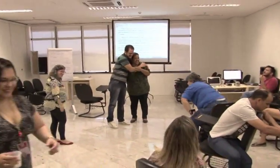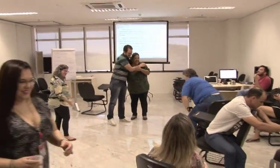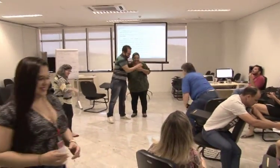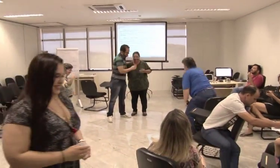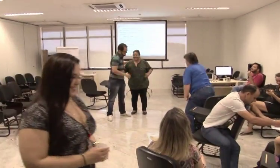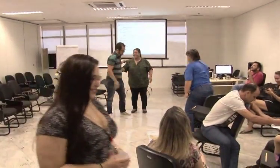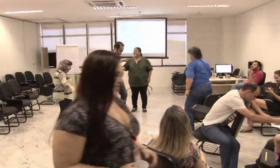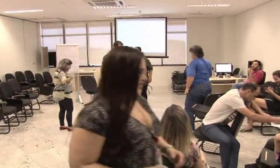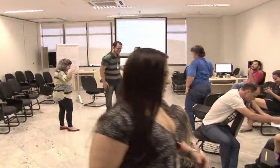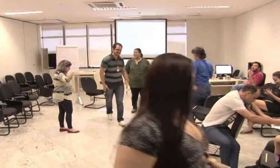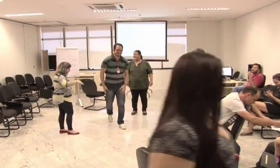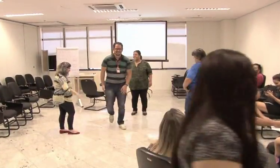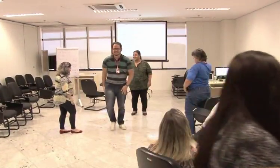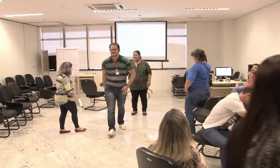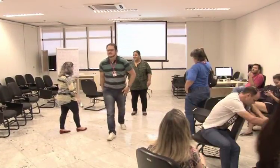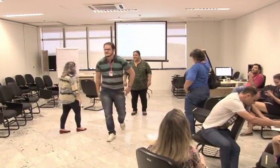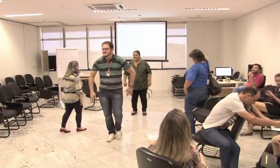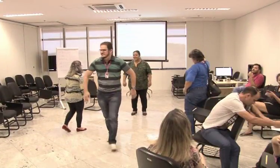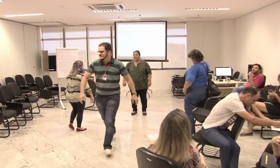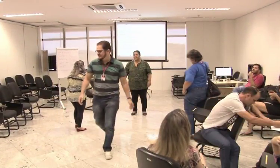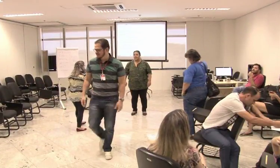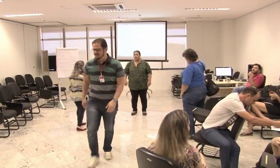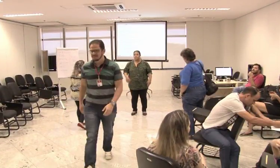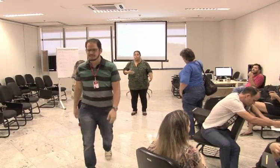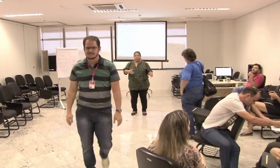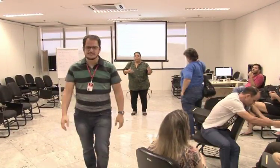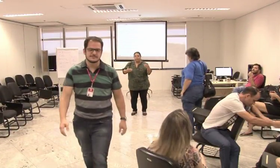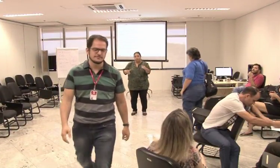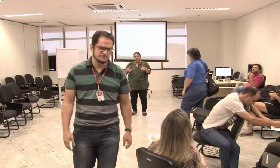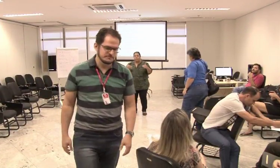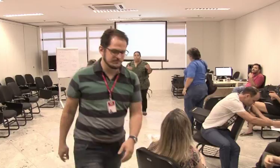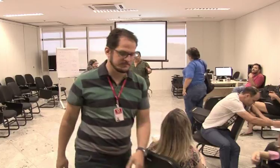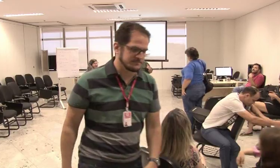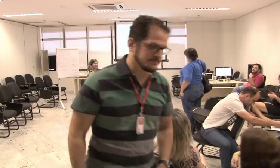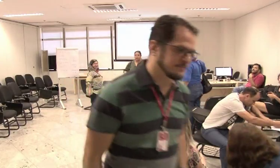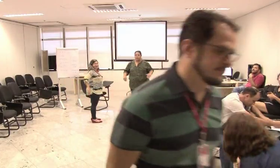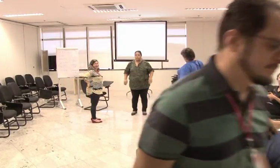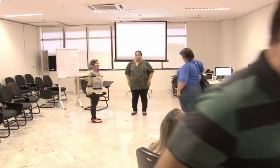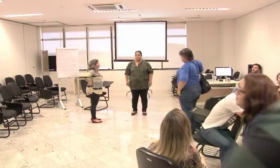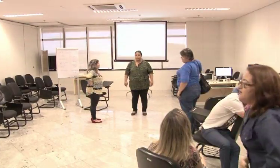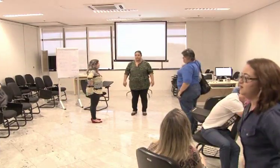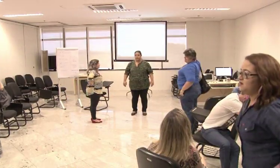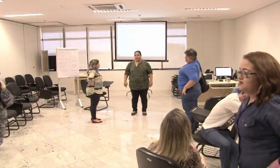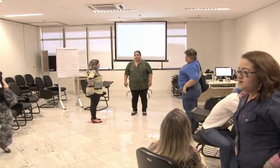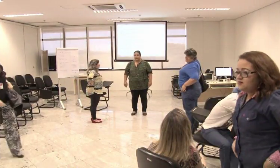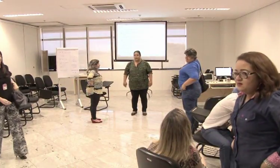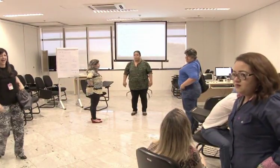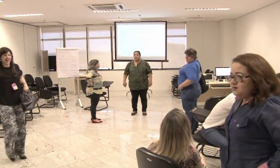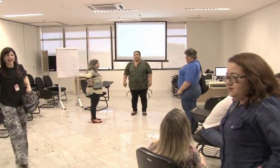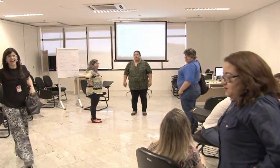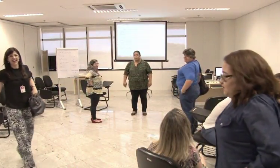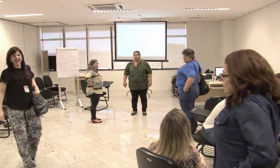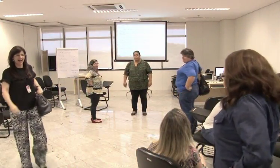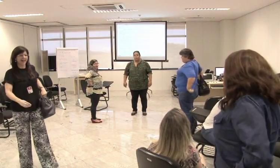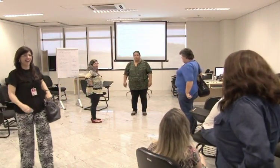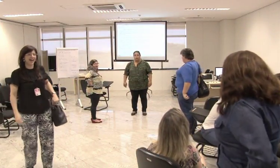Obrigada, querida, obrigada. Pova, pova, pova. Pova, pova, pova.